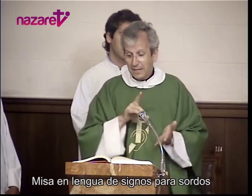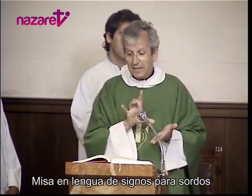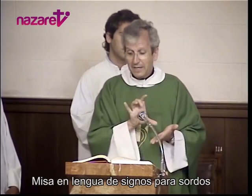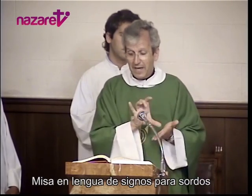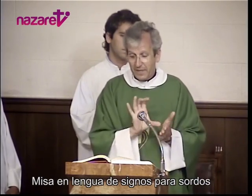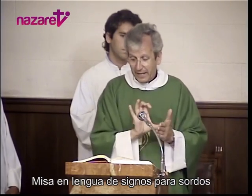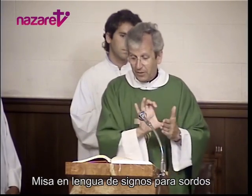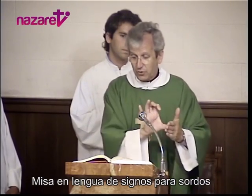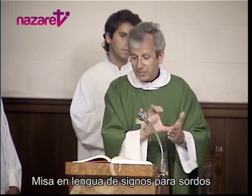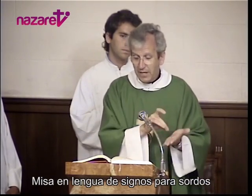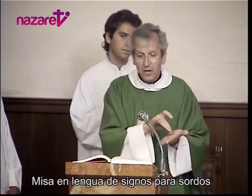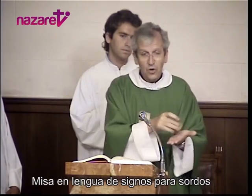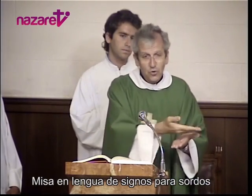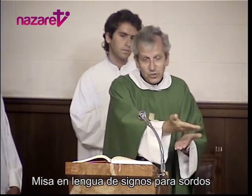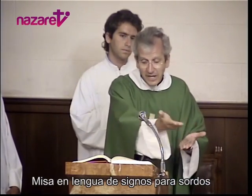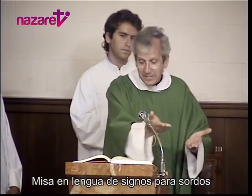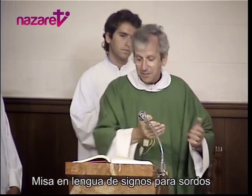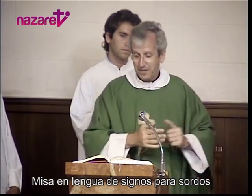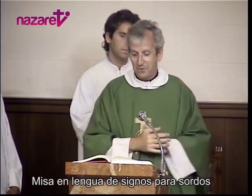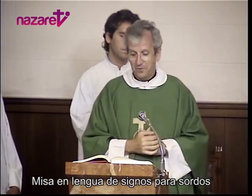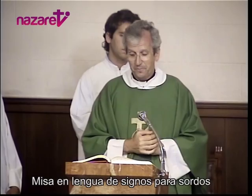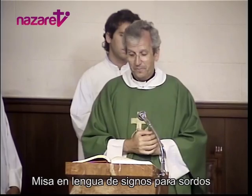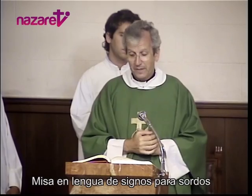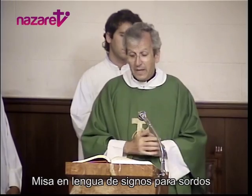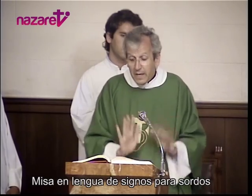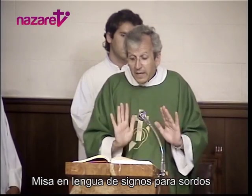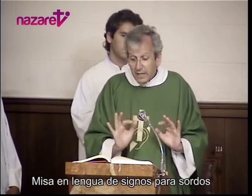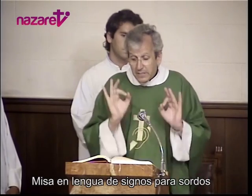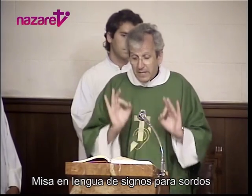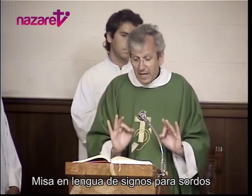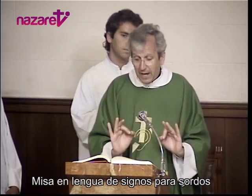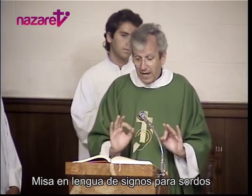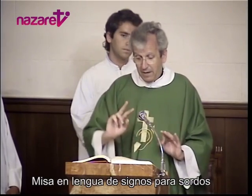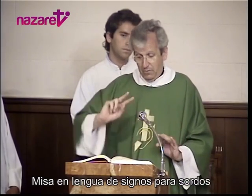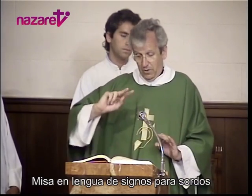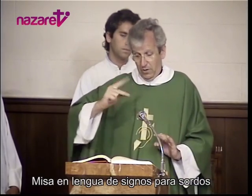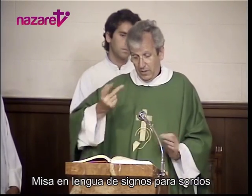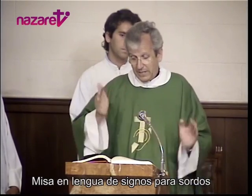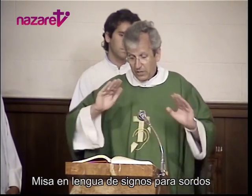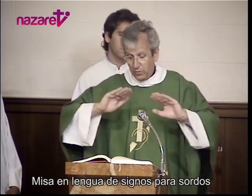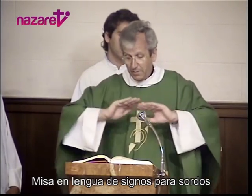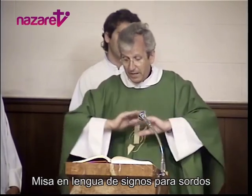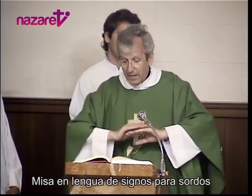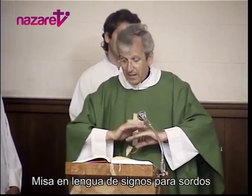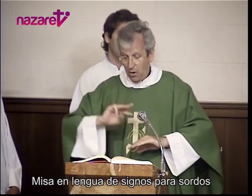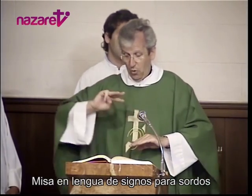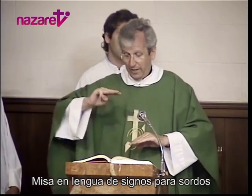y acercándose los irá sirviendo. Y si llega la segunda vigilia o la